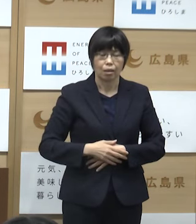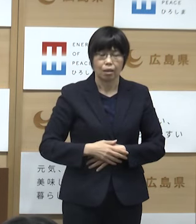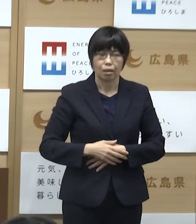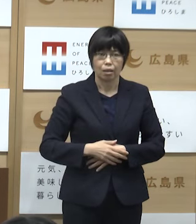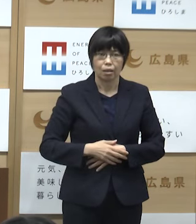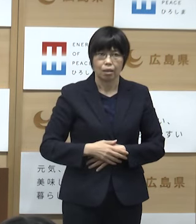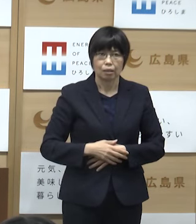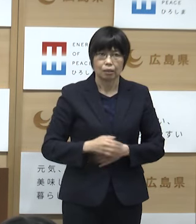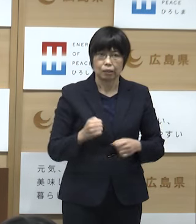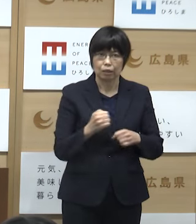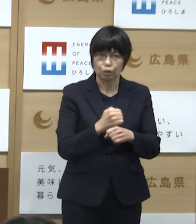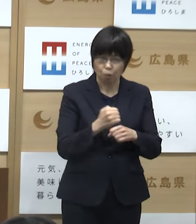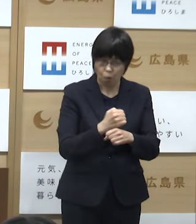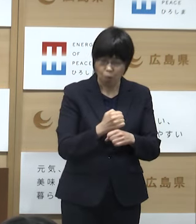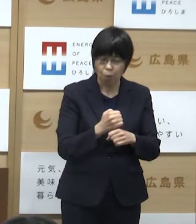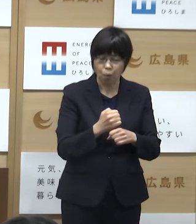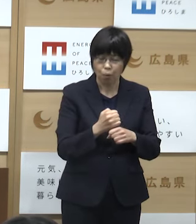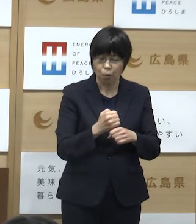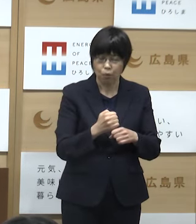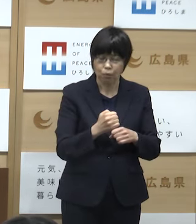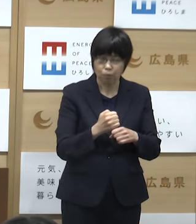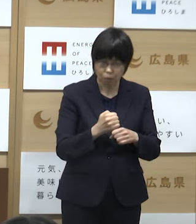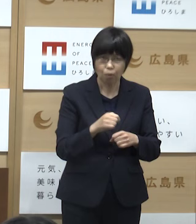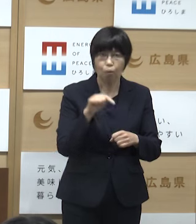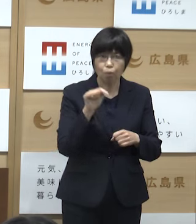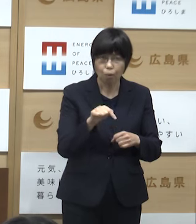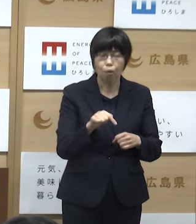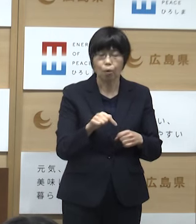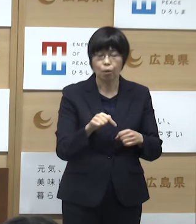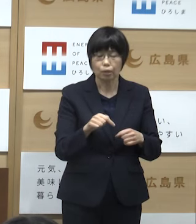としての継続、